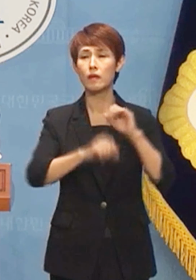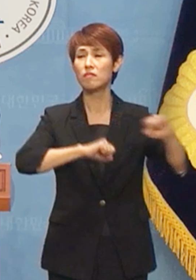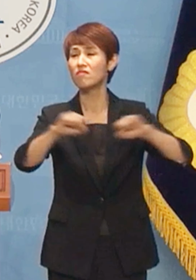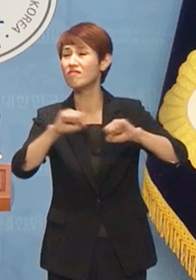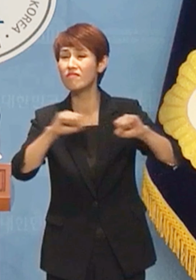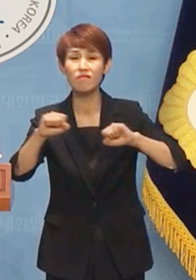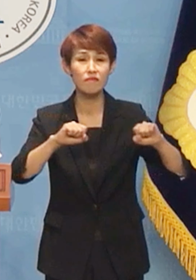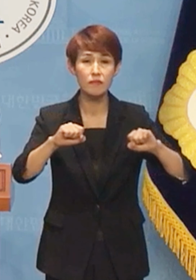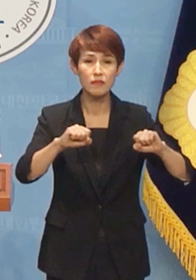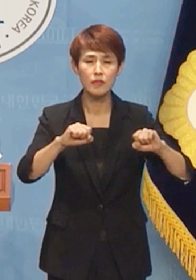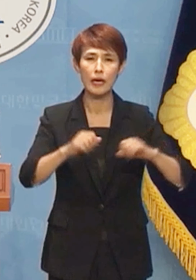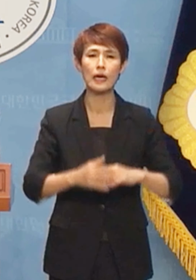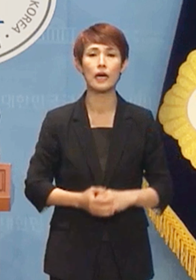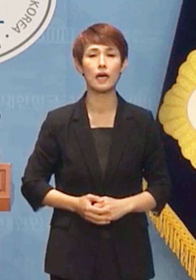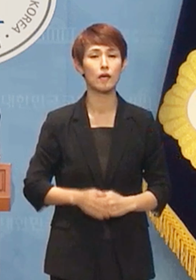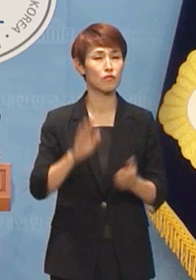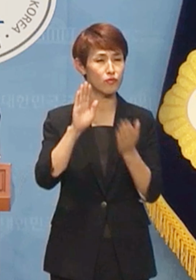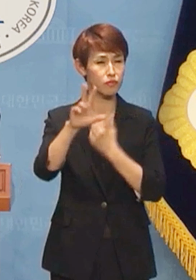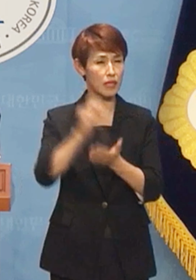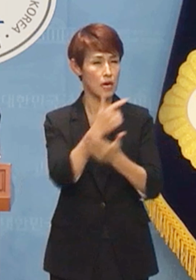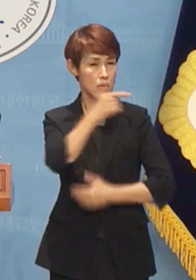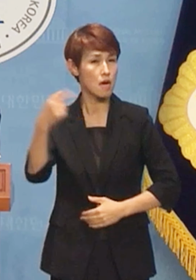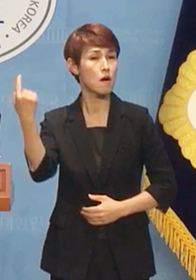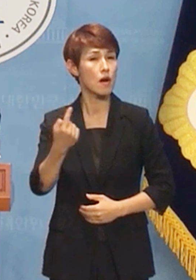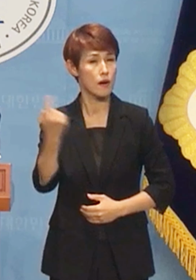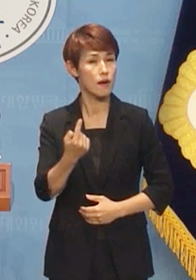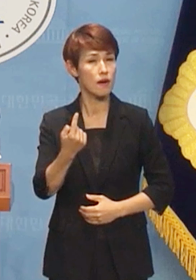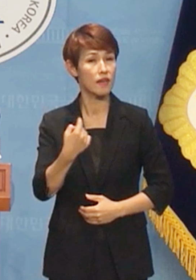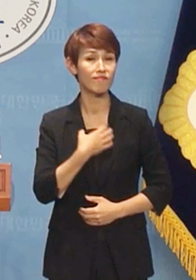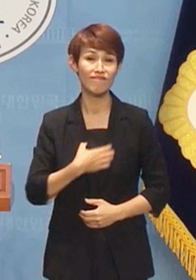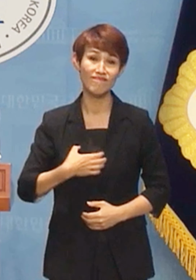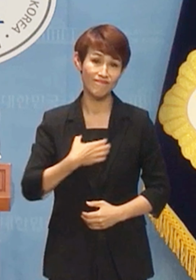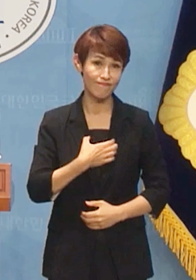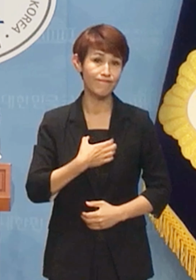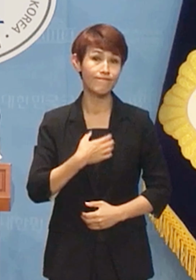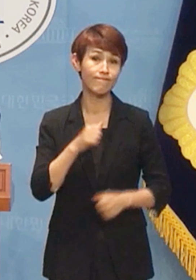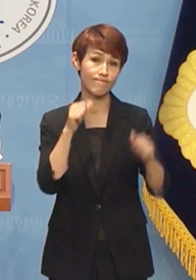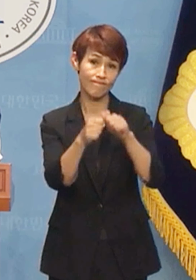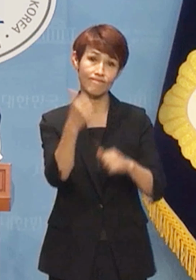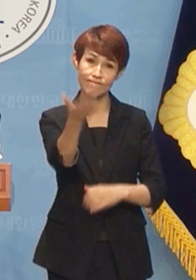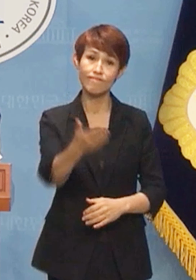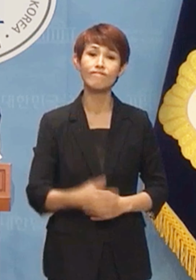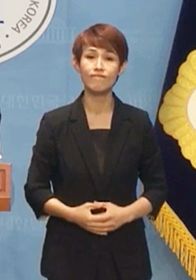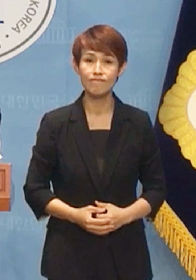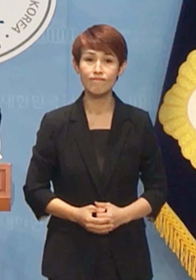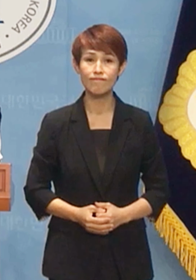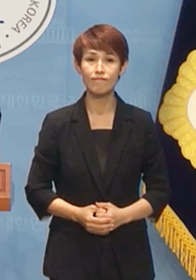활동을 시작하면 더 큰 화를 당하지 않을까 걱정돼서 드리는 충고입니다